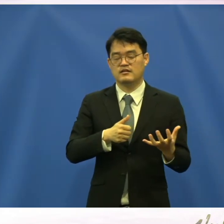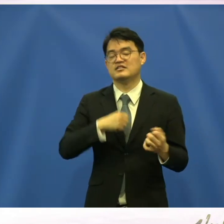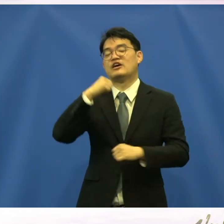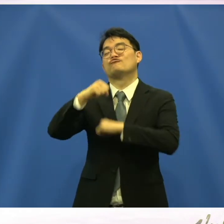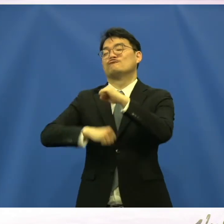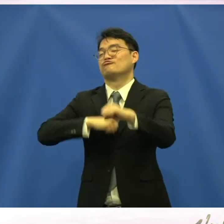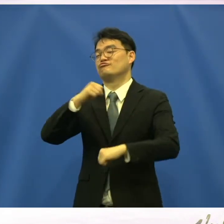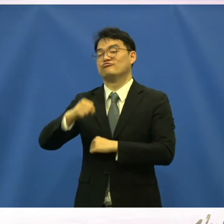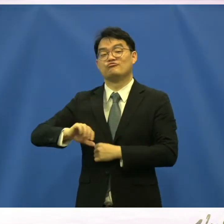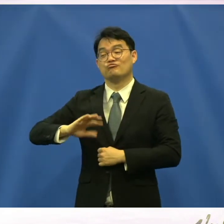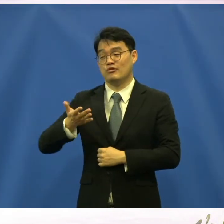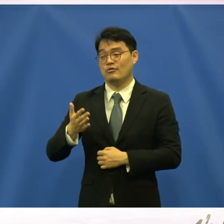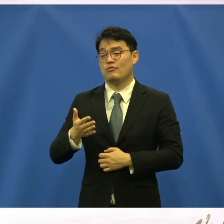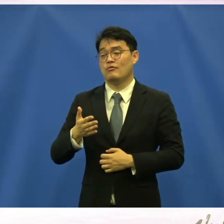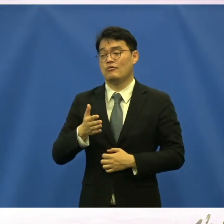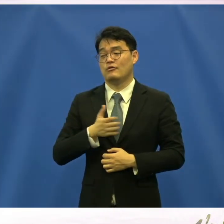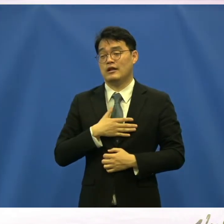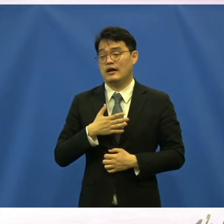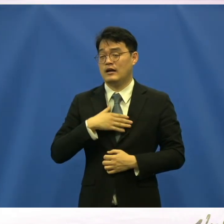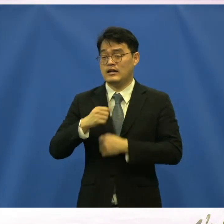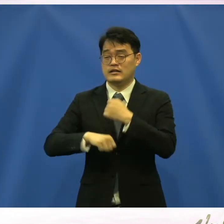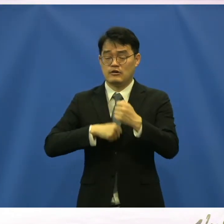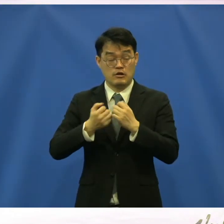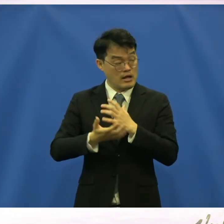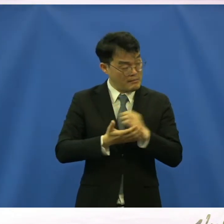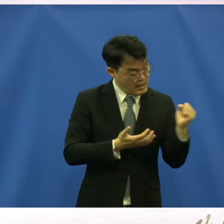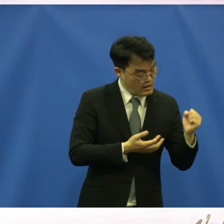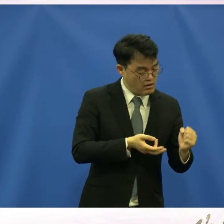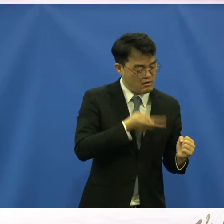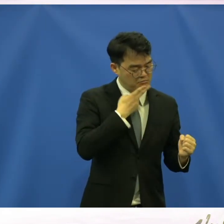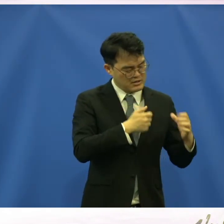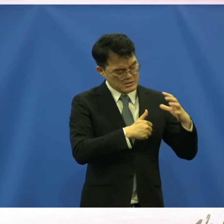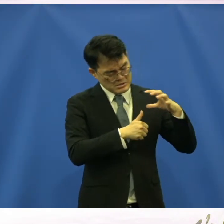누르는 것이 존재하지 않는다.